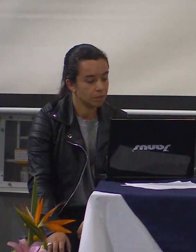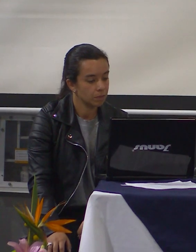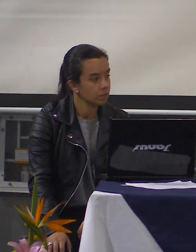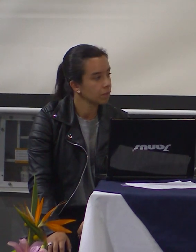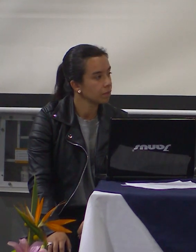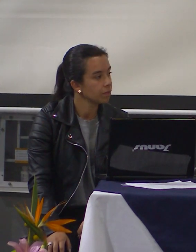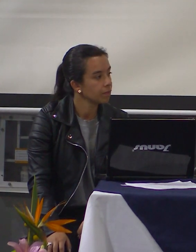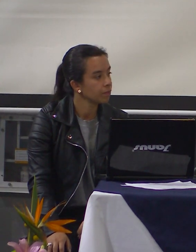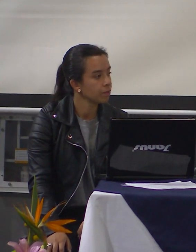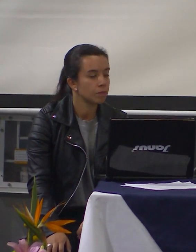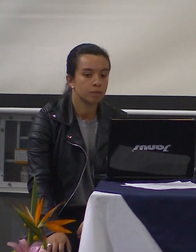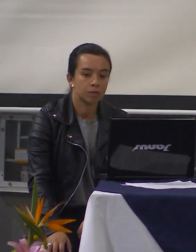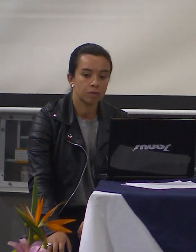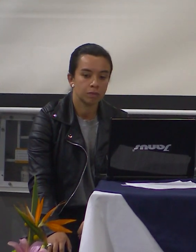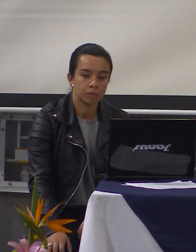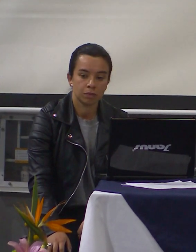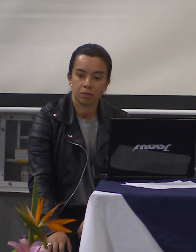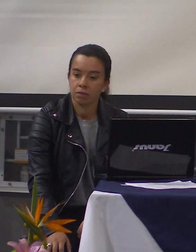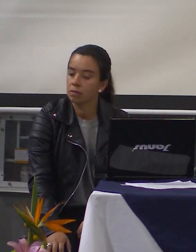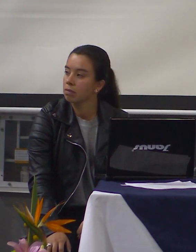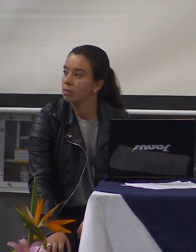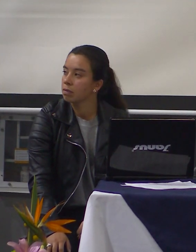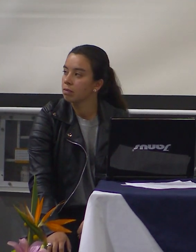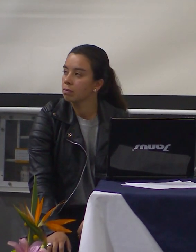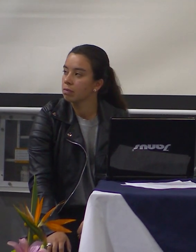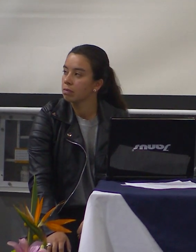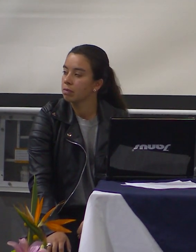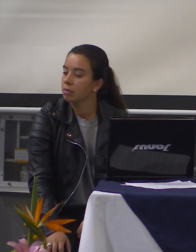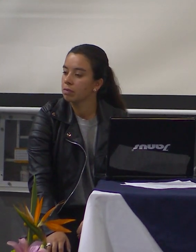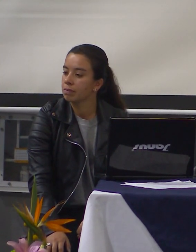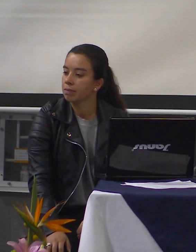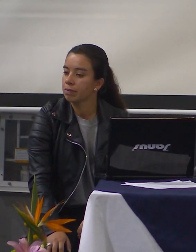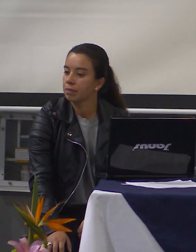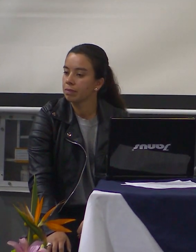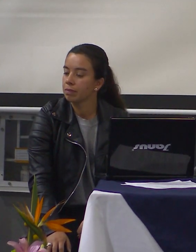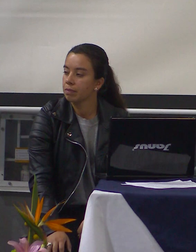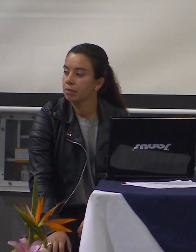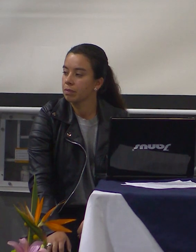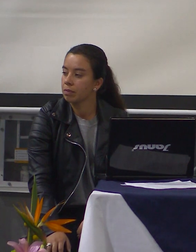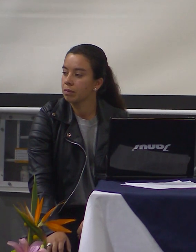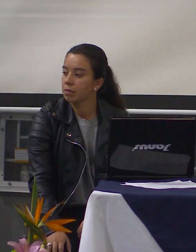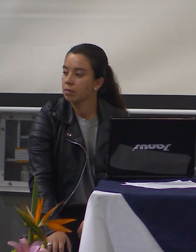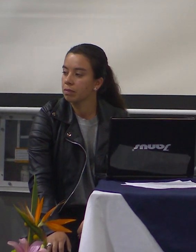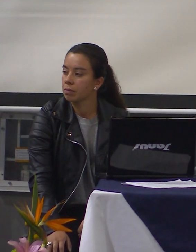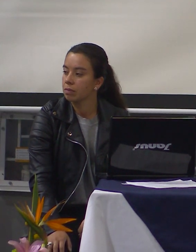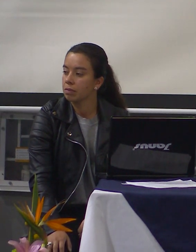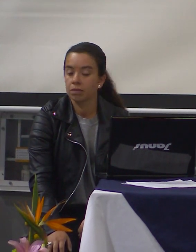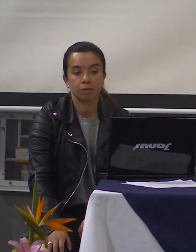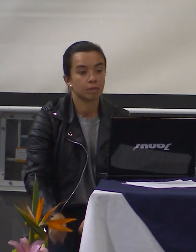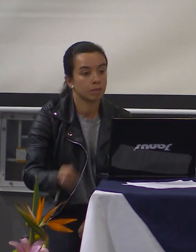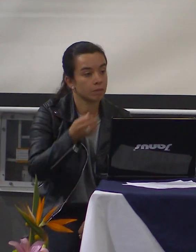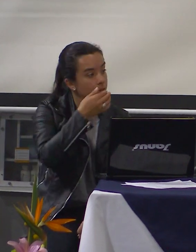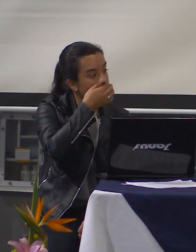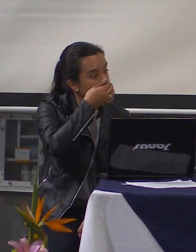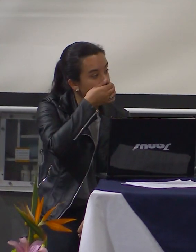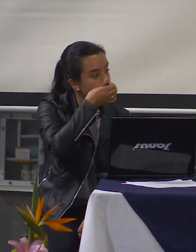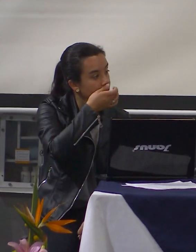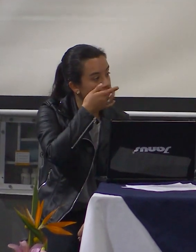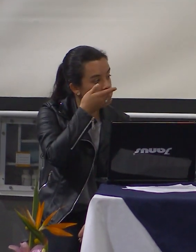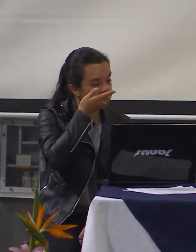gracias a mis maestros y con mucho cariño esta composición